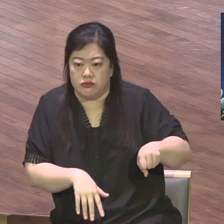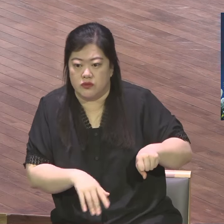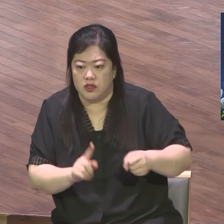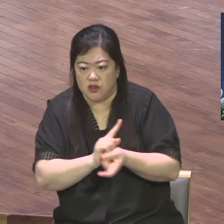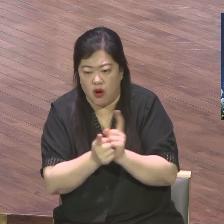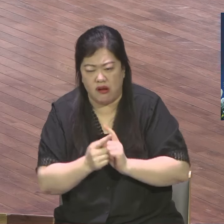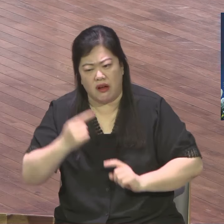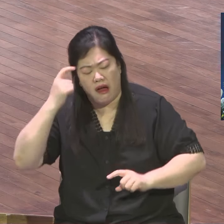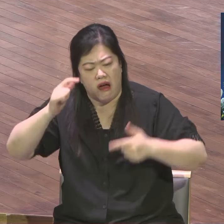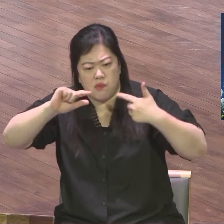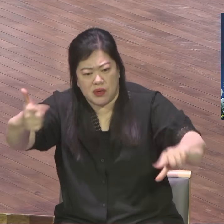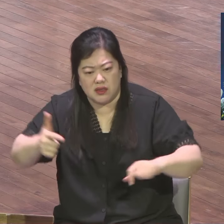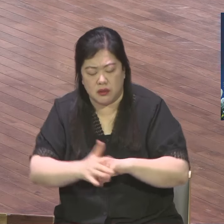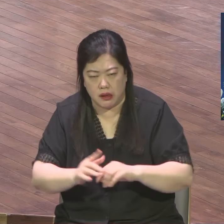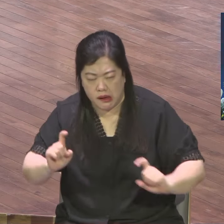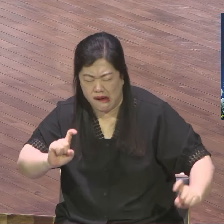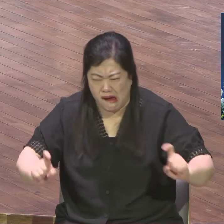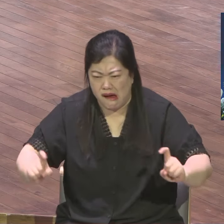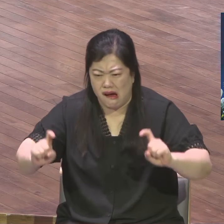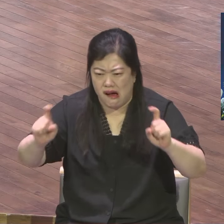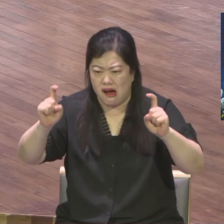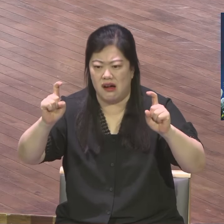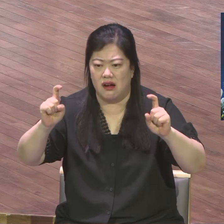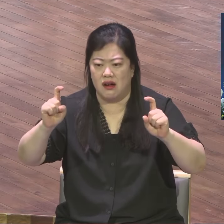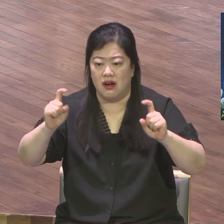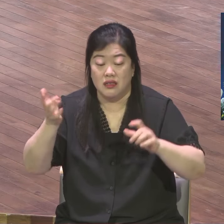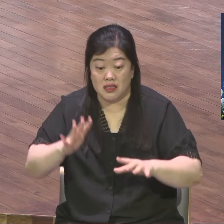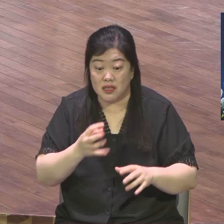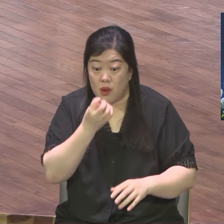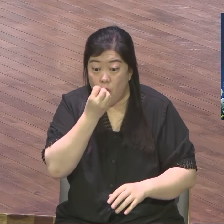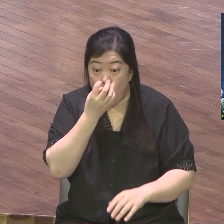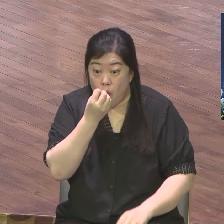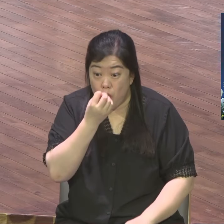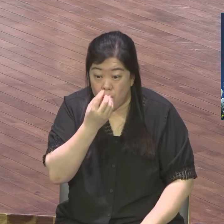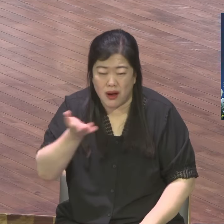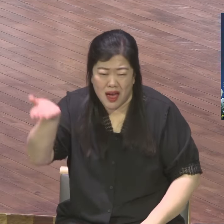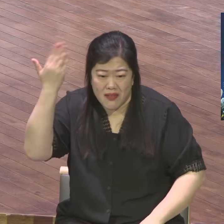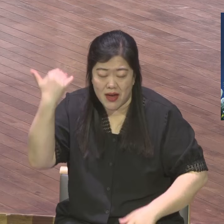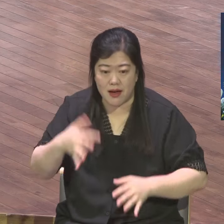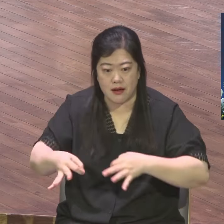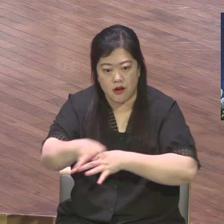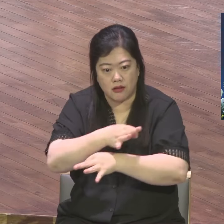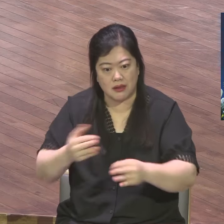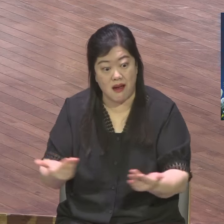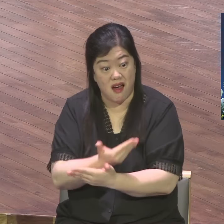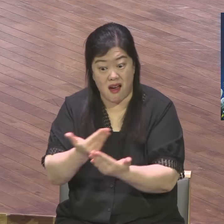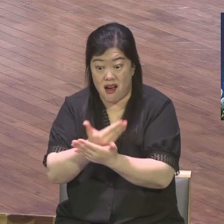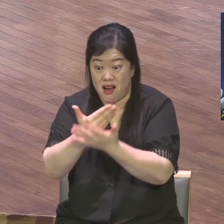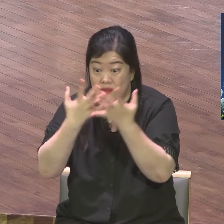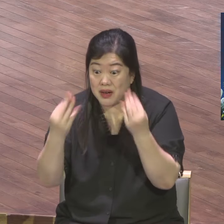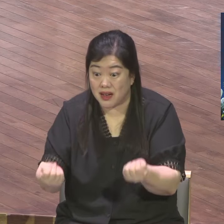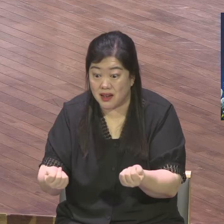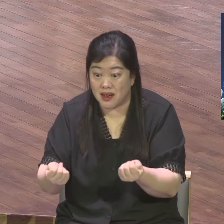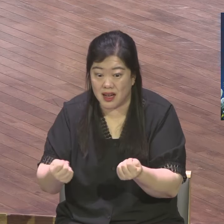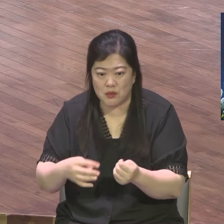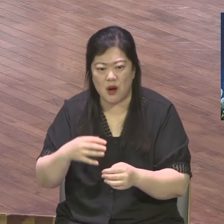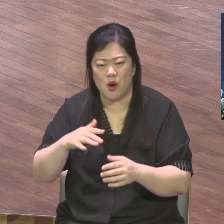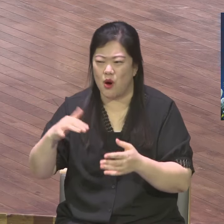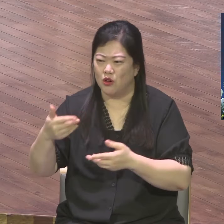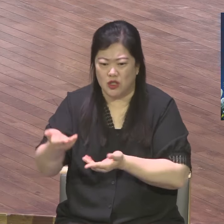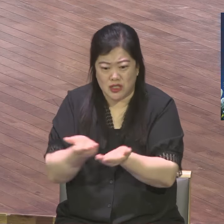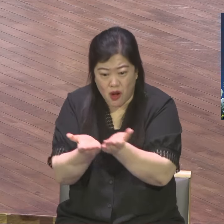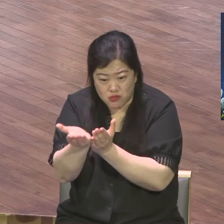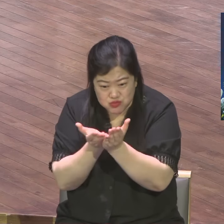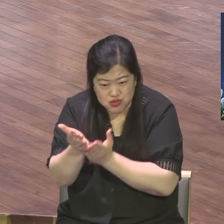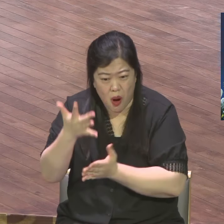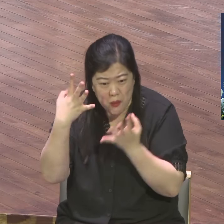금융이 그걸로 다 통했는데 이제는 빠져나갑니다. 빠져나가. 이민도 가고 막 이제 심지어